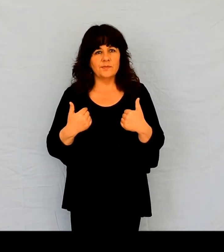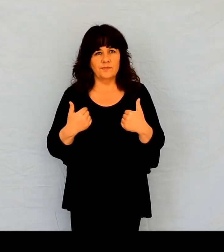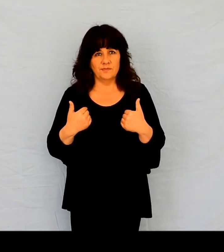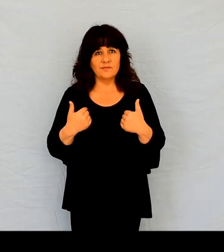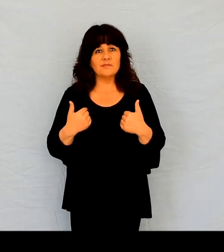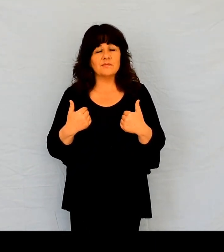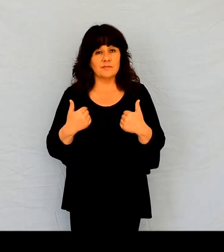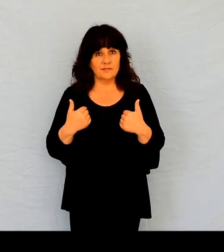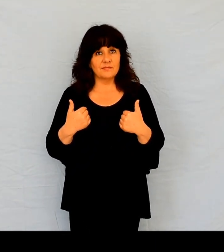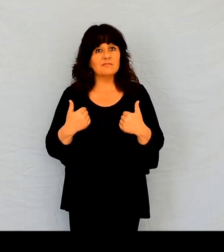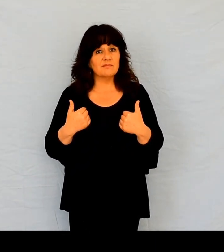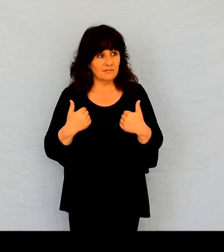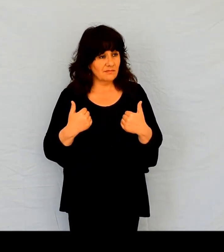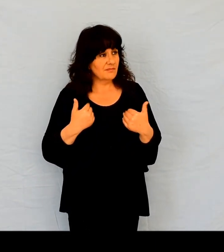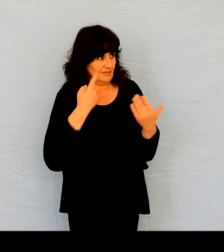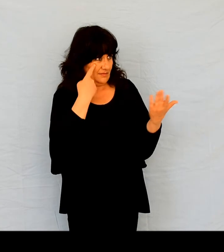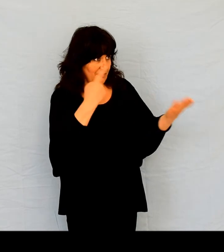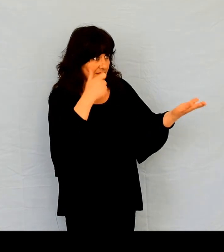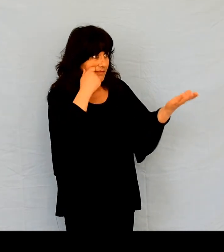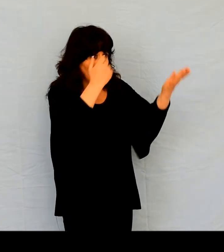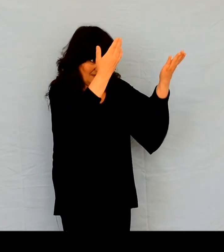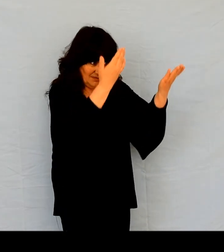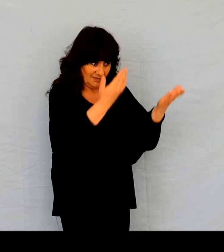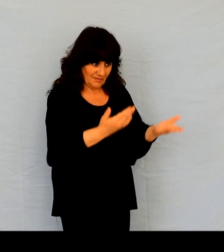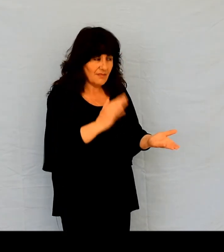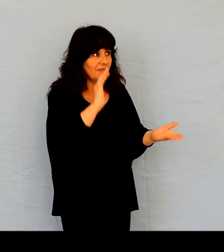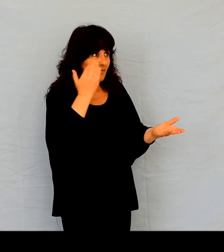Reconnu homme à son aspect, il s'est abaissé,